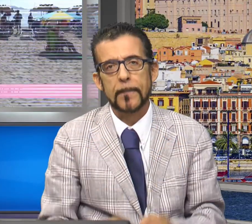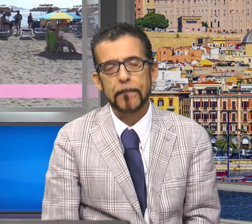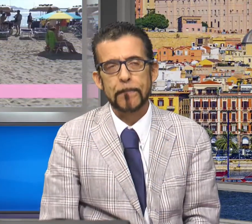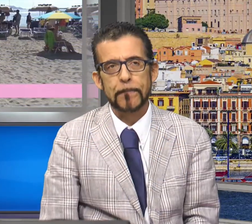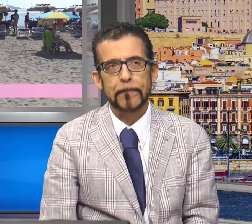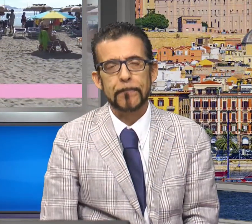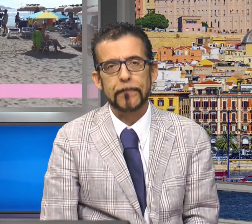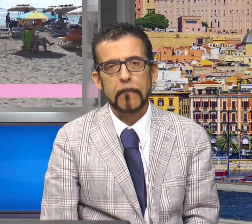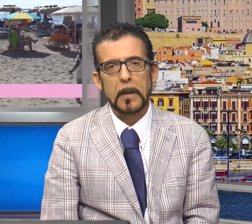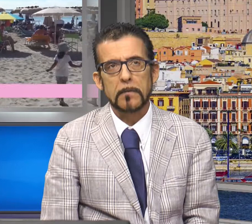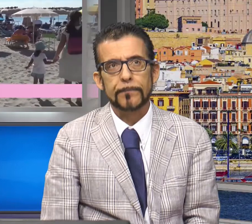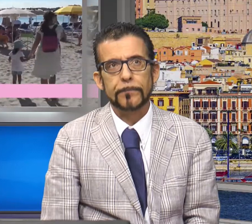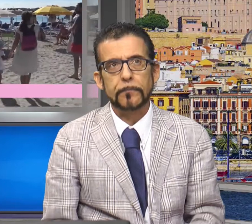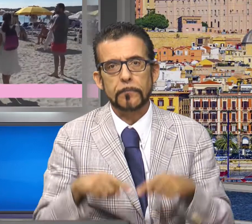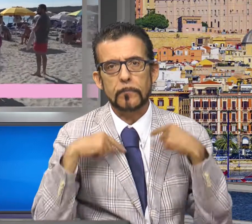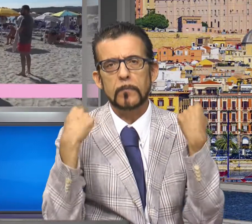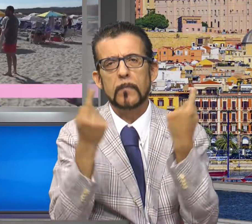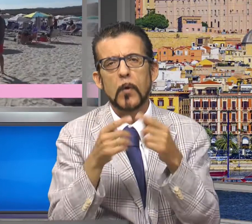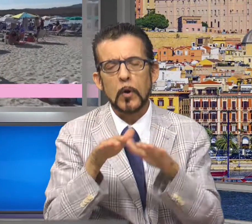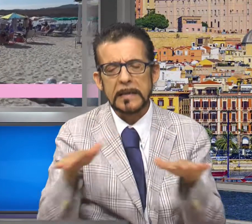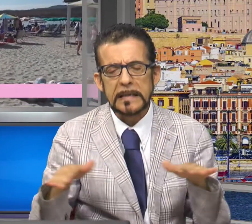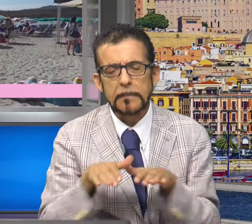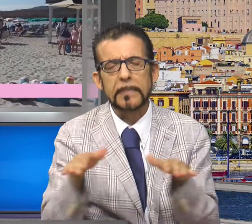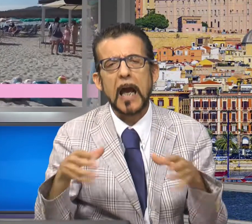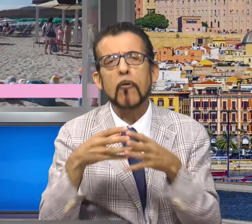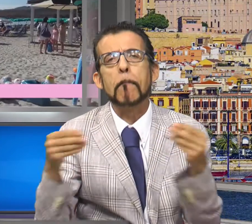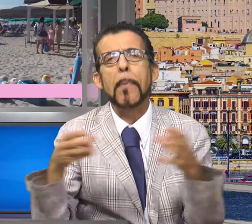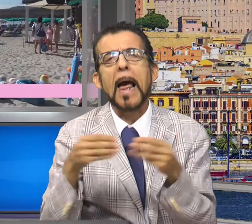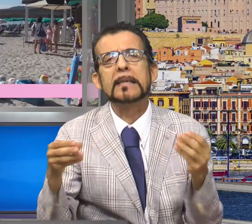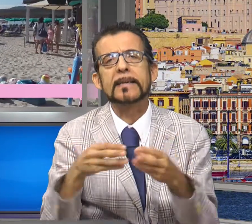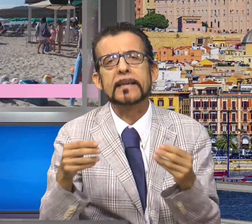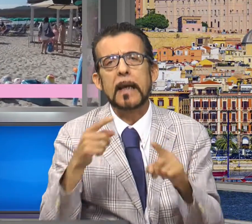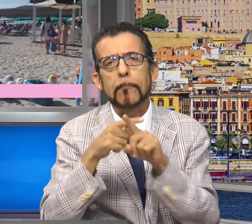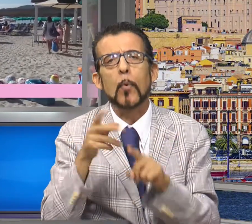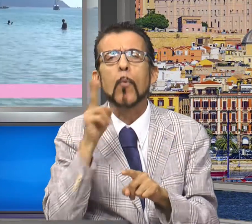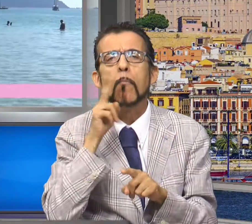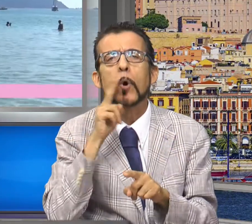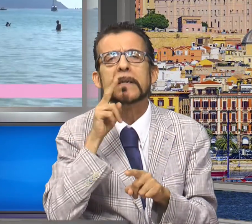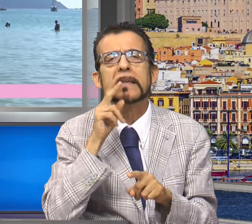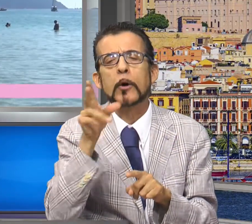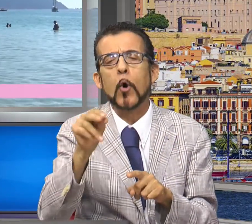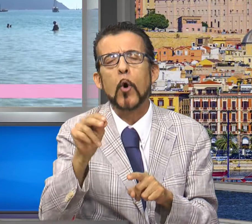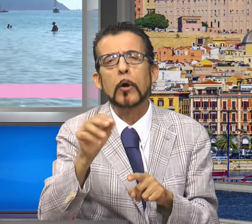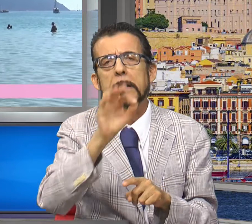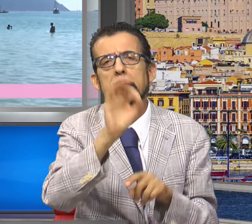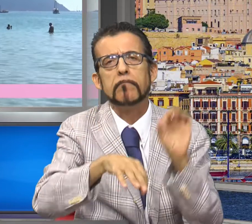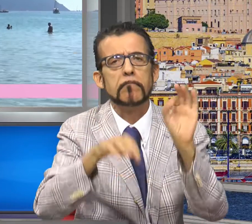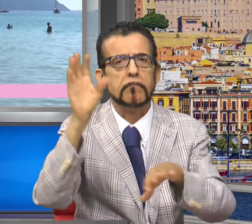Le nostre spiagge sono invase da plastiche e mozziconi di sigarette. Uno dei problemi ambientali più urgenti da affrontare, sia per la sua